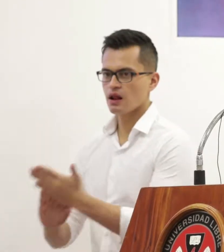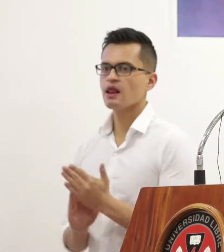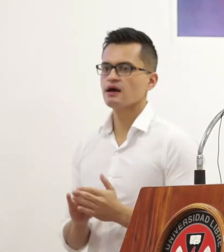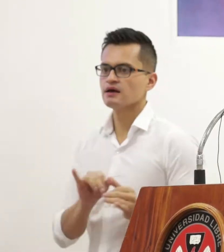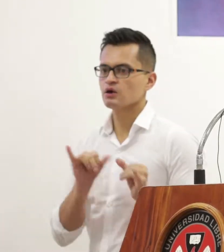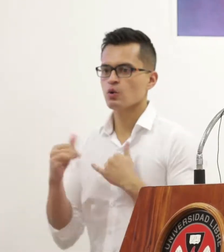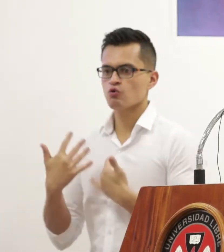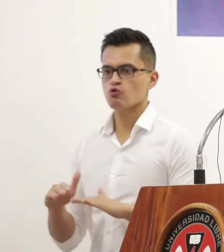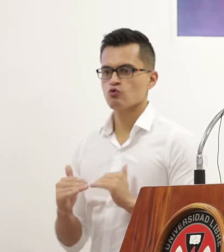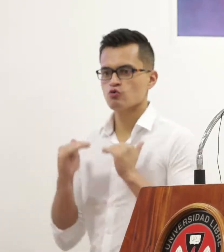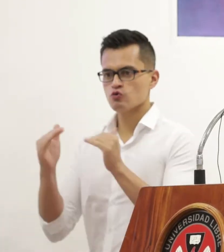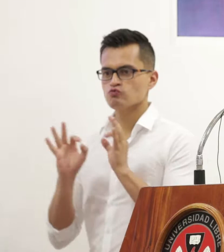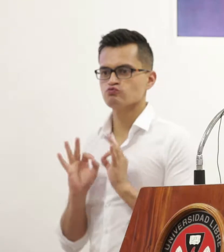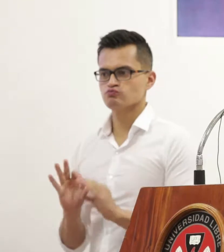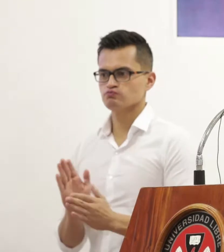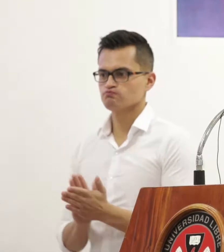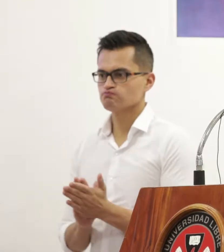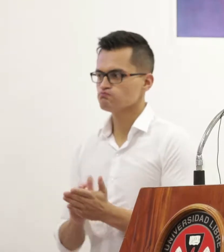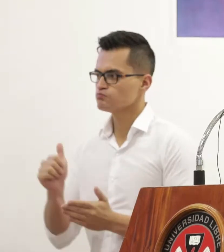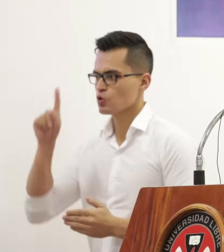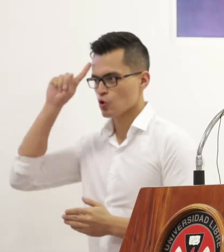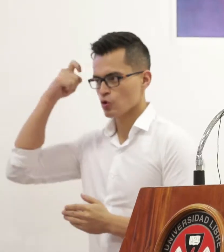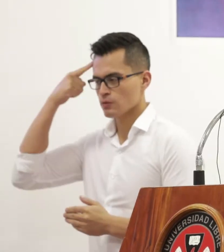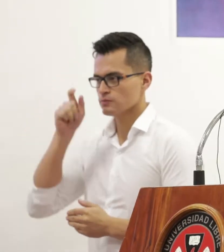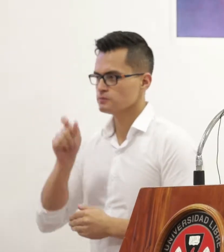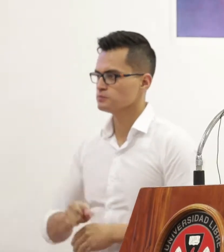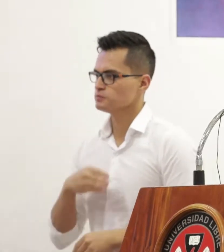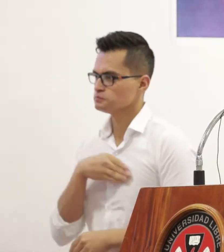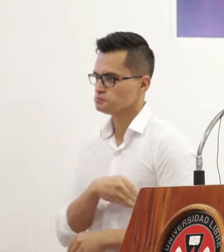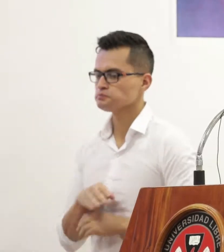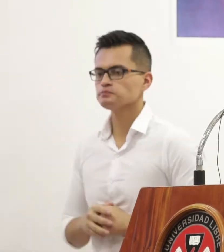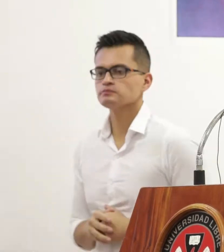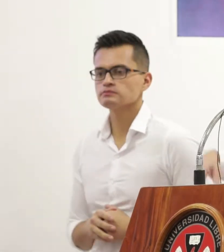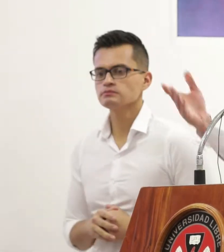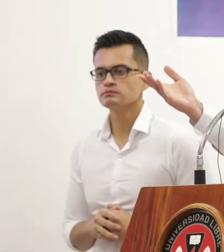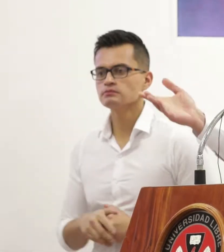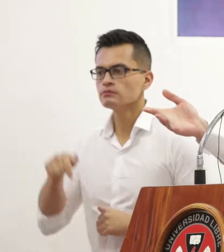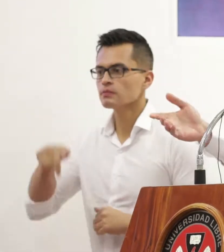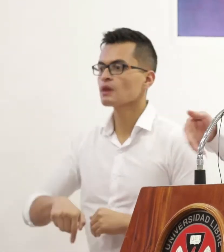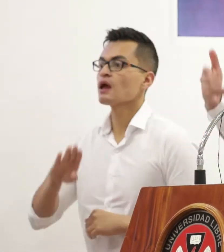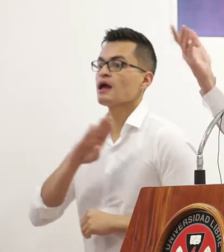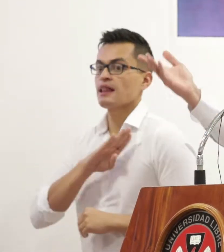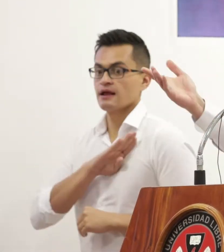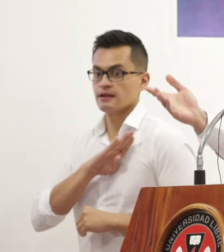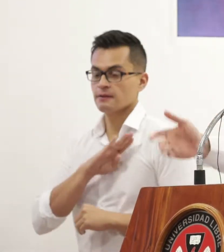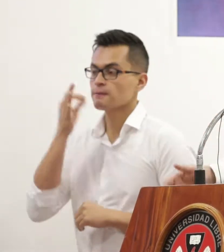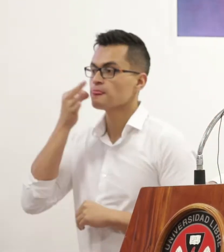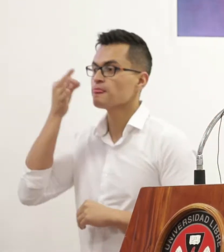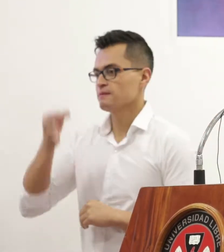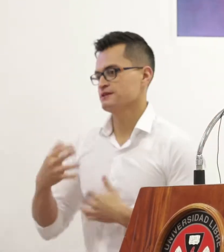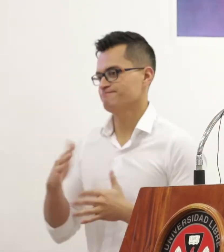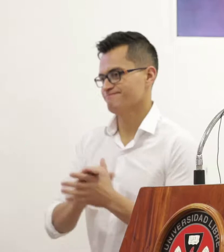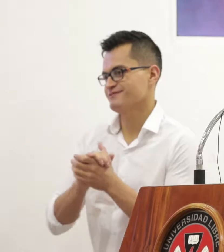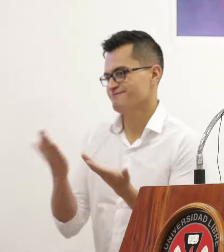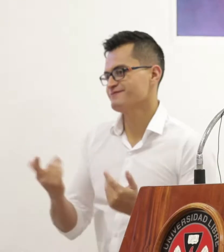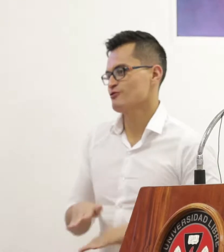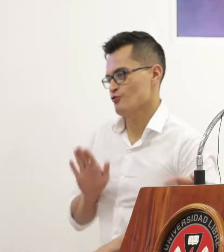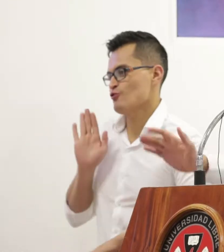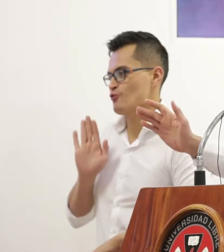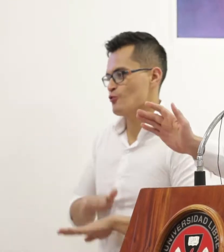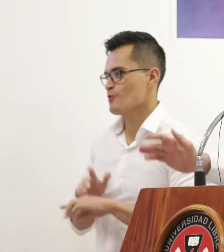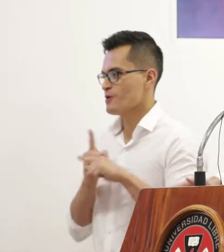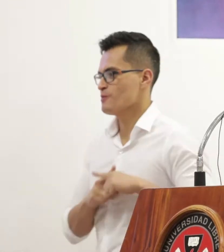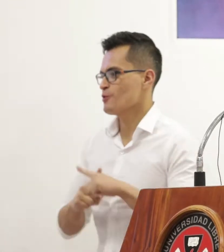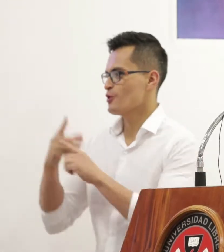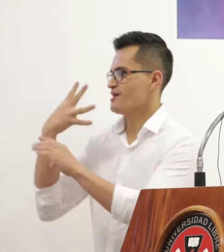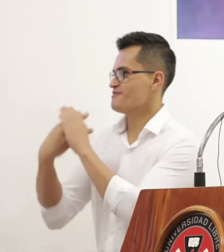Quiero saludar a todos los funcionarios de la alcaldía. El alcalde, por culpa de la Procuraduría, tuvo que salir de este auditorio, pero bueno,